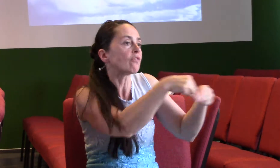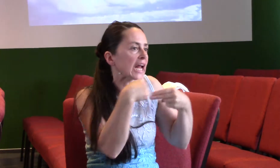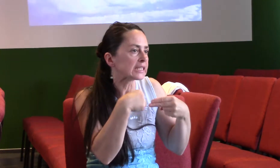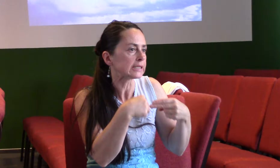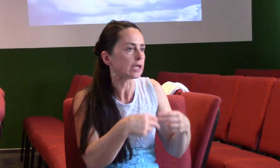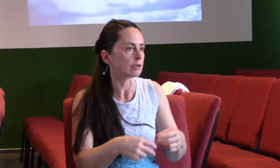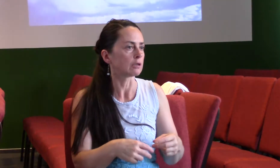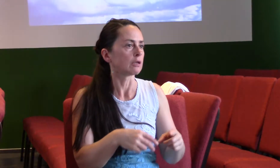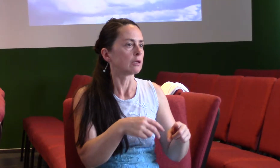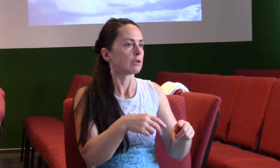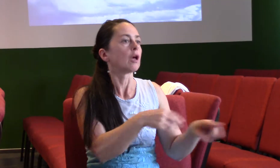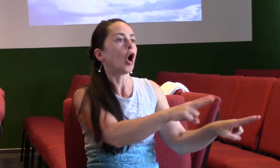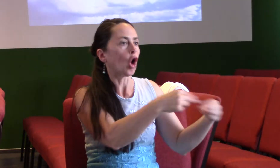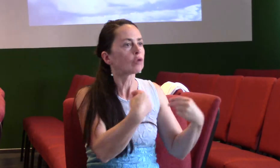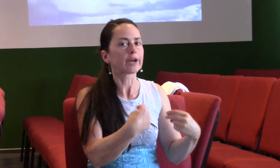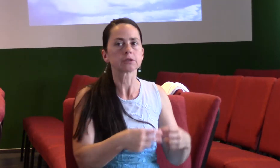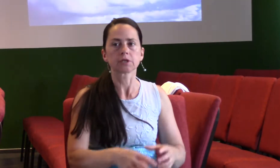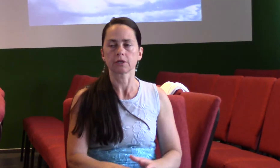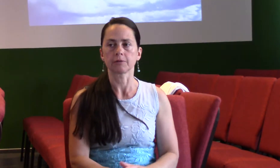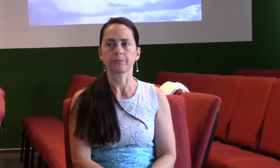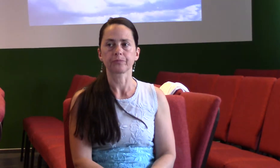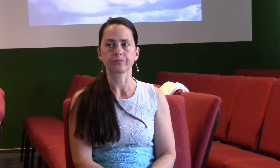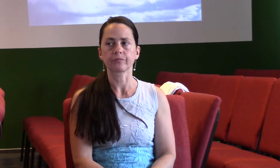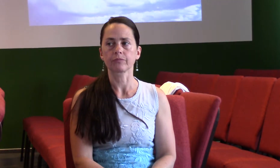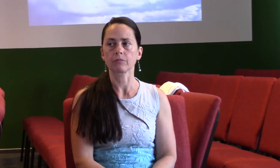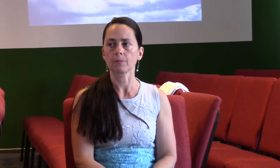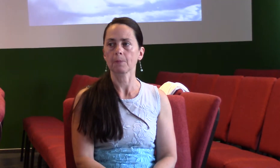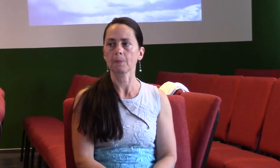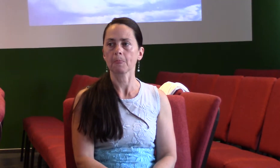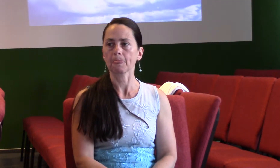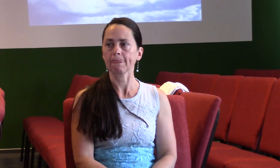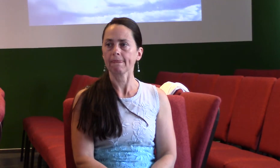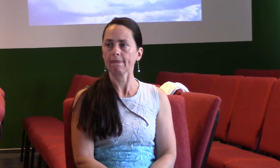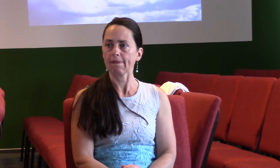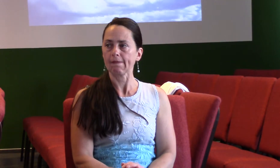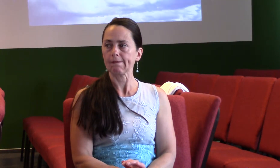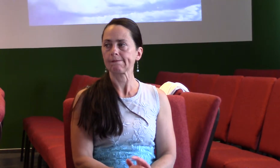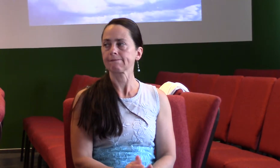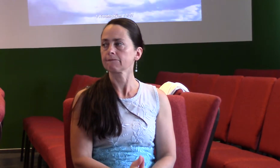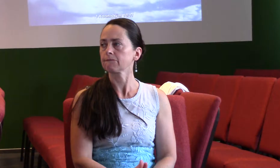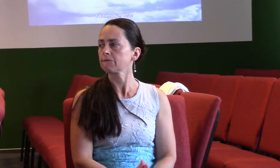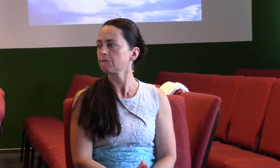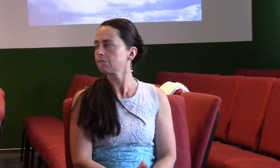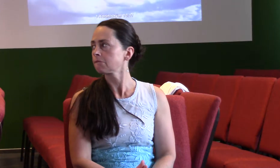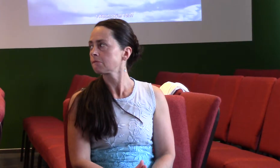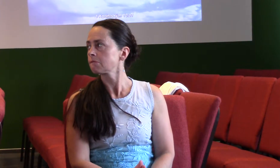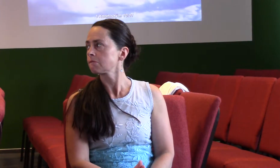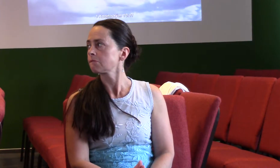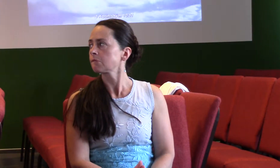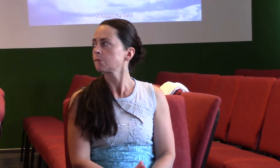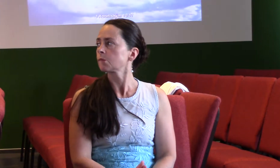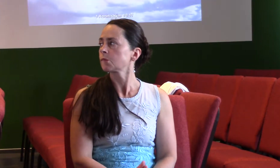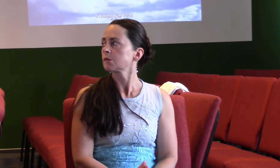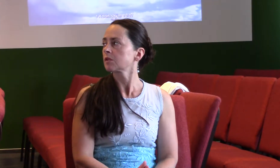staly jako příklad nebo pro výstrahu, pro nás a bylo to zapsáno k našemu